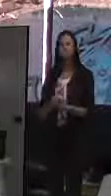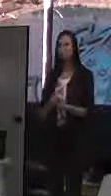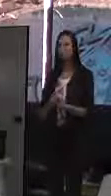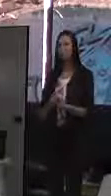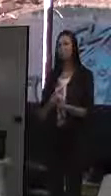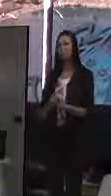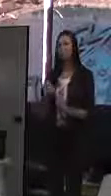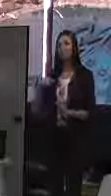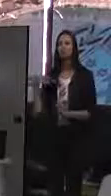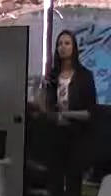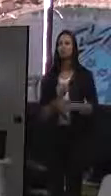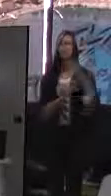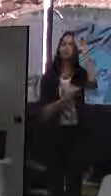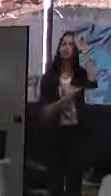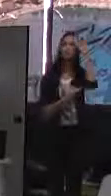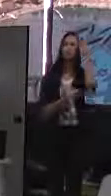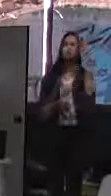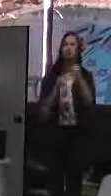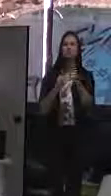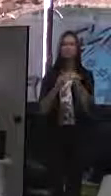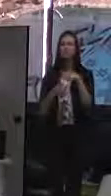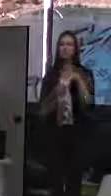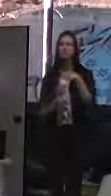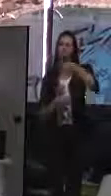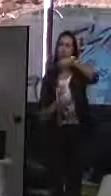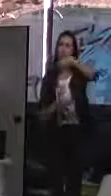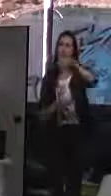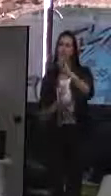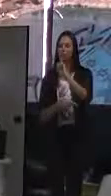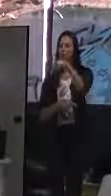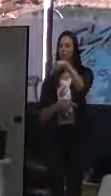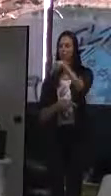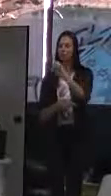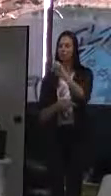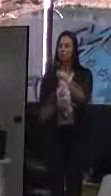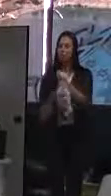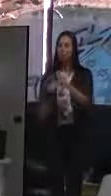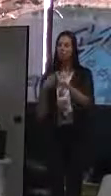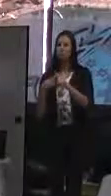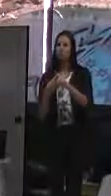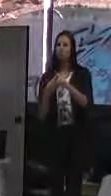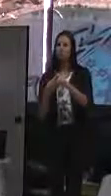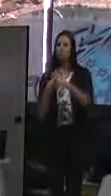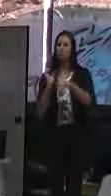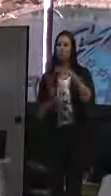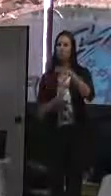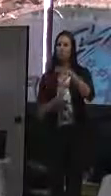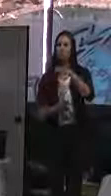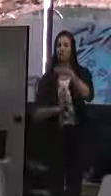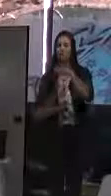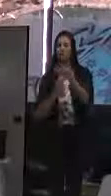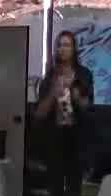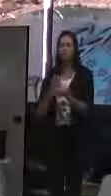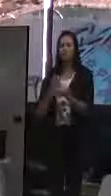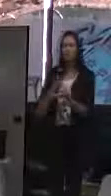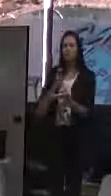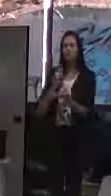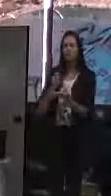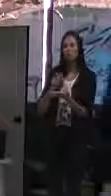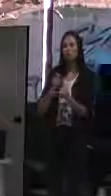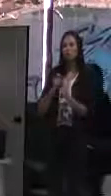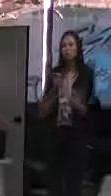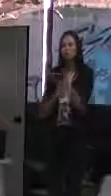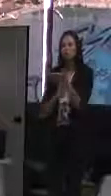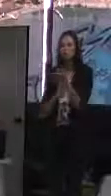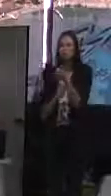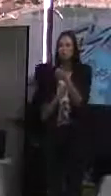A gente sabe que tem a questão do ISS. A Valec, tempos atrás, pagou uma pancada lá